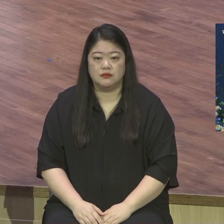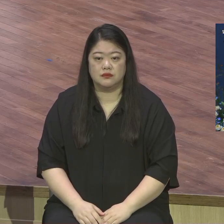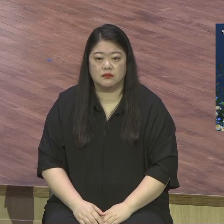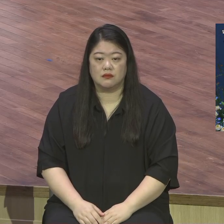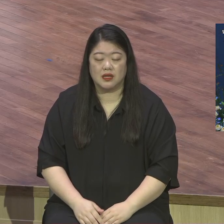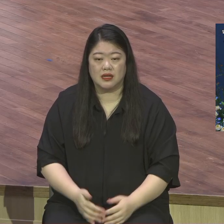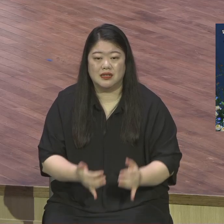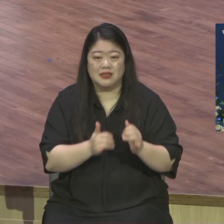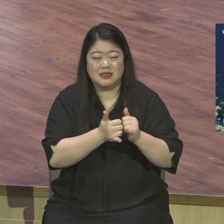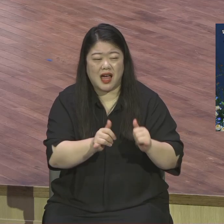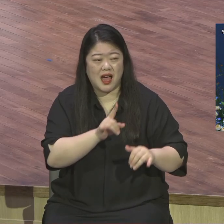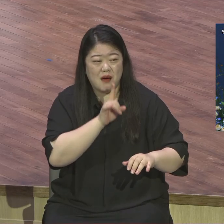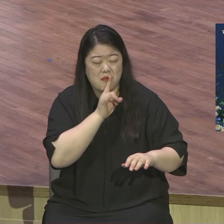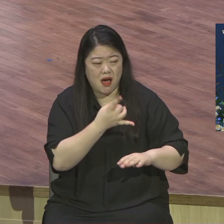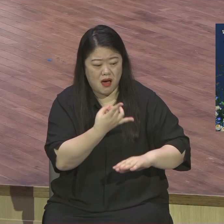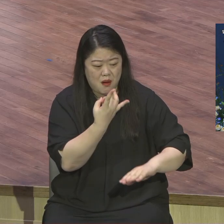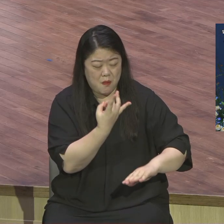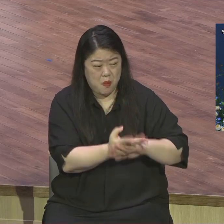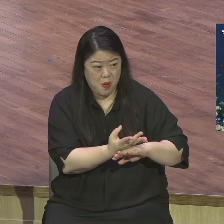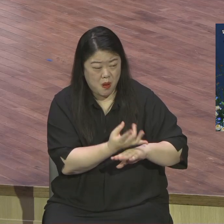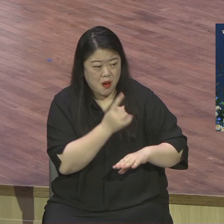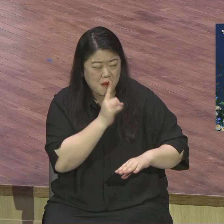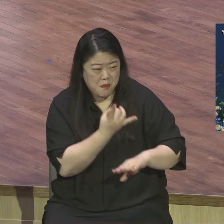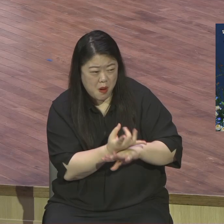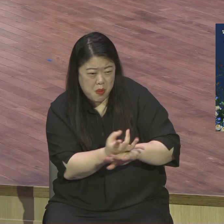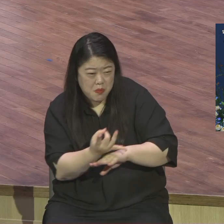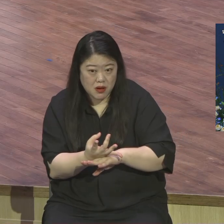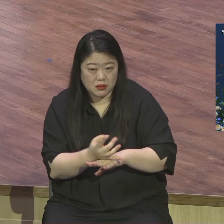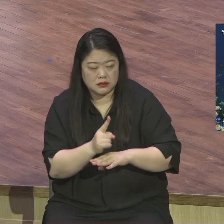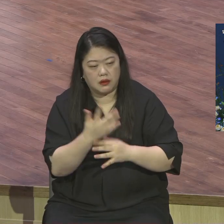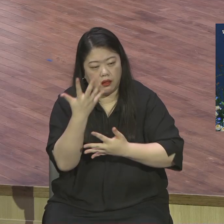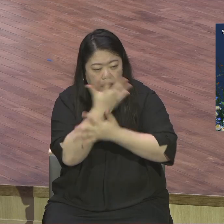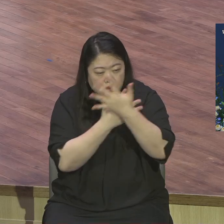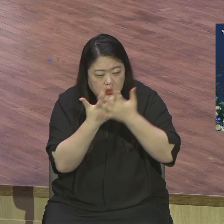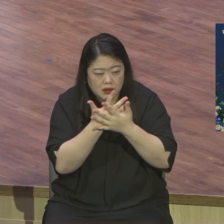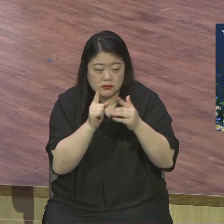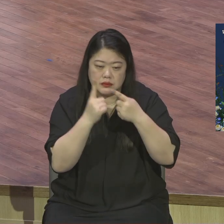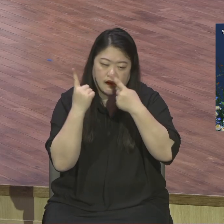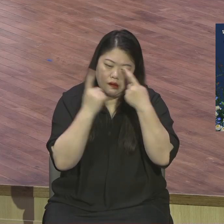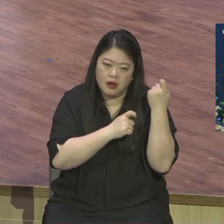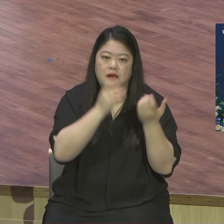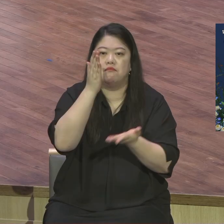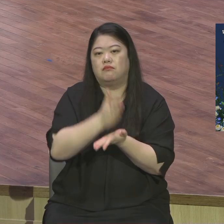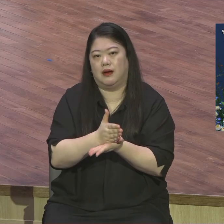않도록 주의해라. 미역이 많다는 거죠.